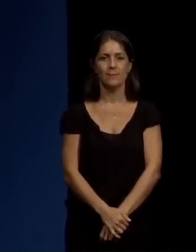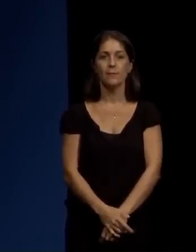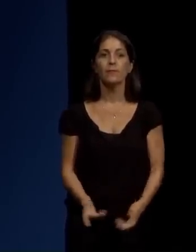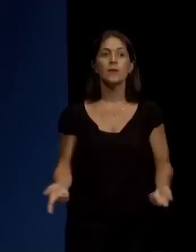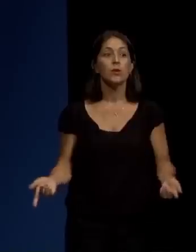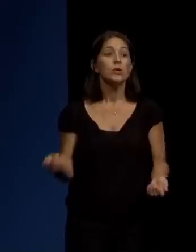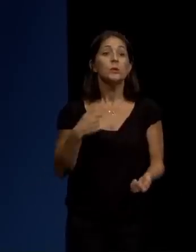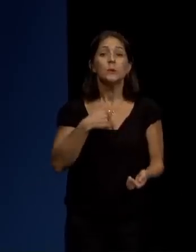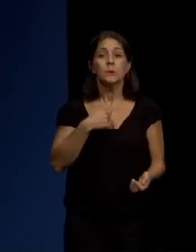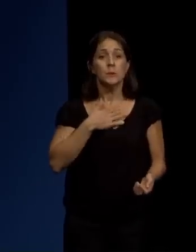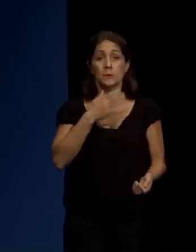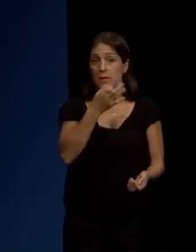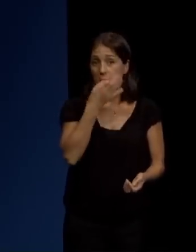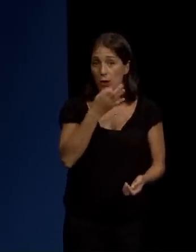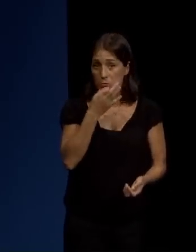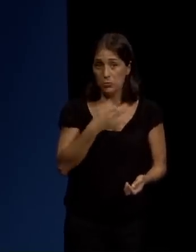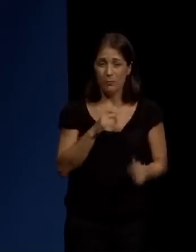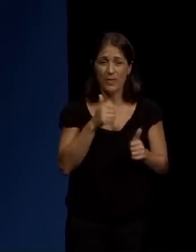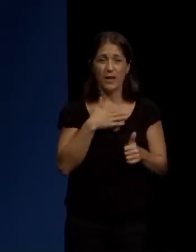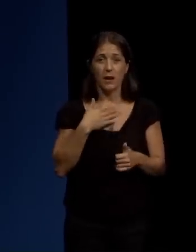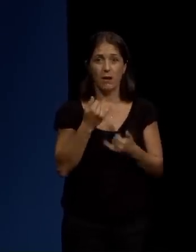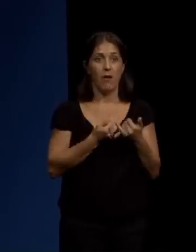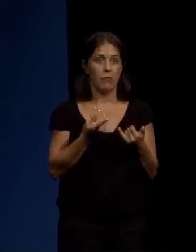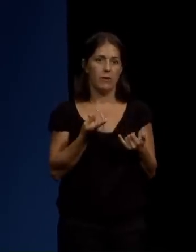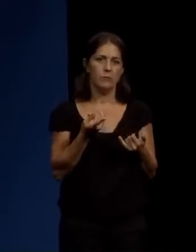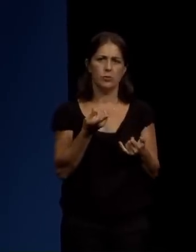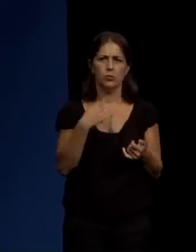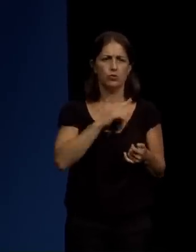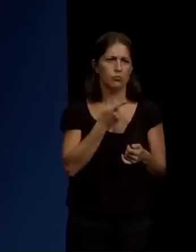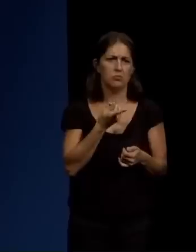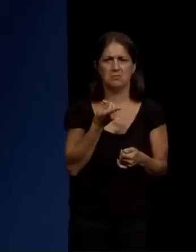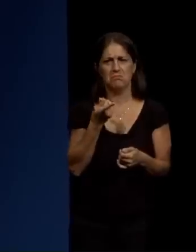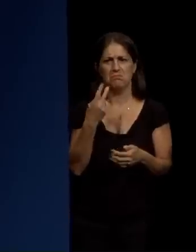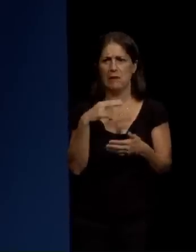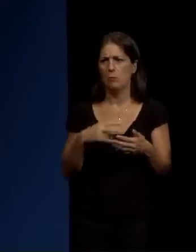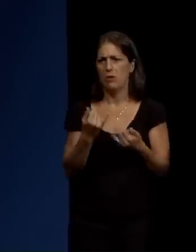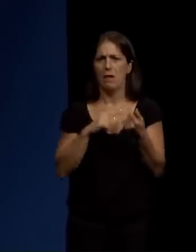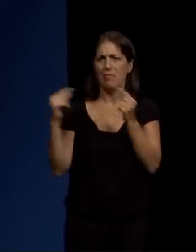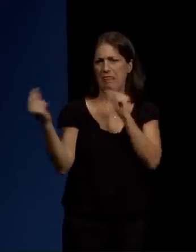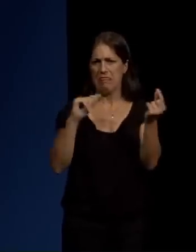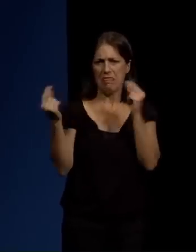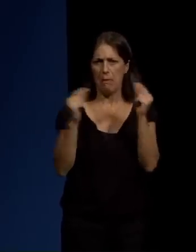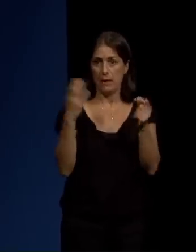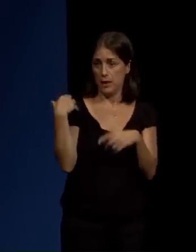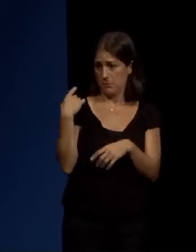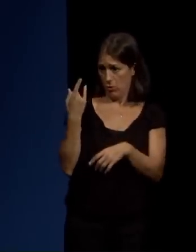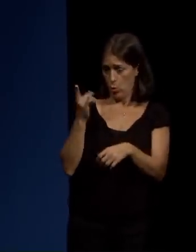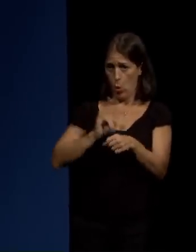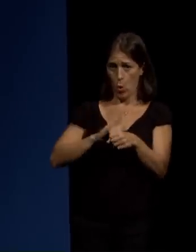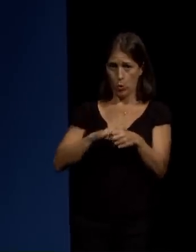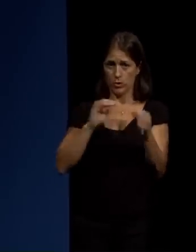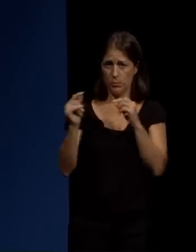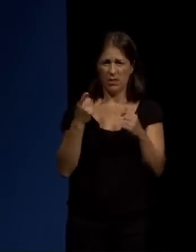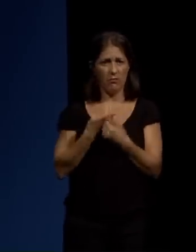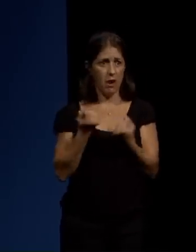Quería comezar a miña intervención recordando o debate do luns. Xa sei que temos lido moito estes días sobre o debate do luns, pero que resulta que o luns,